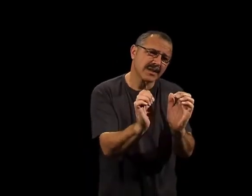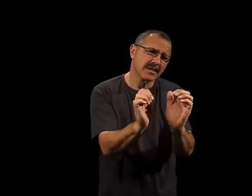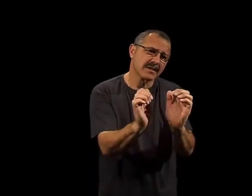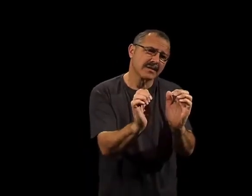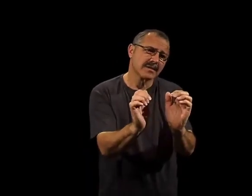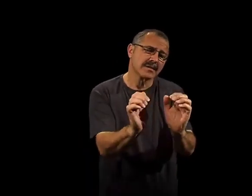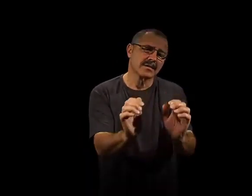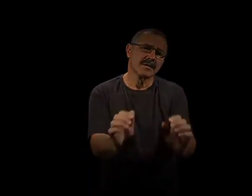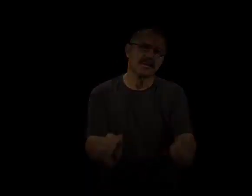tentera. »